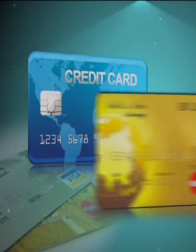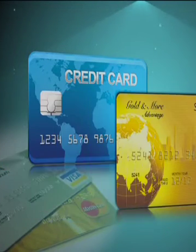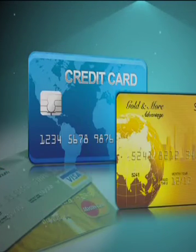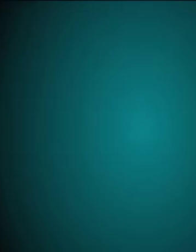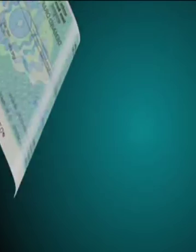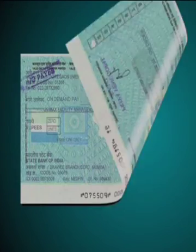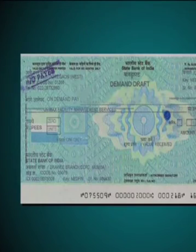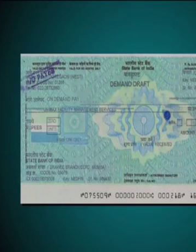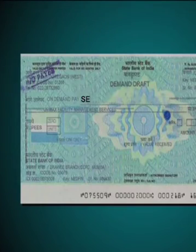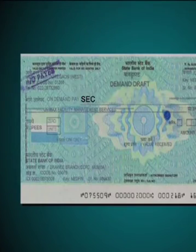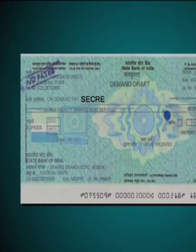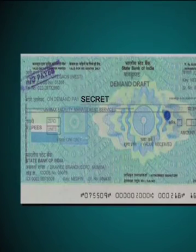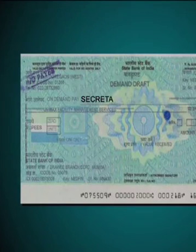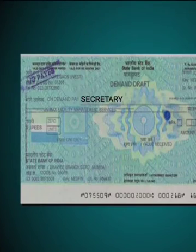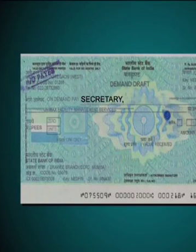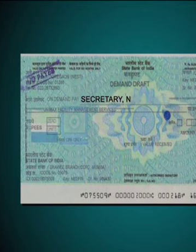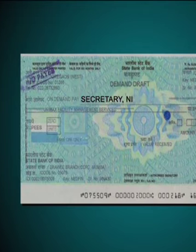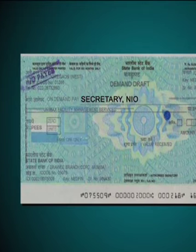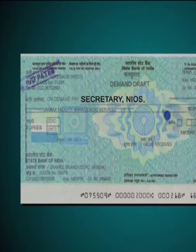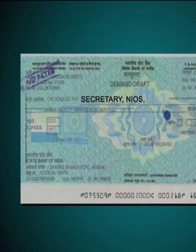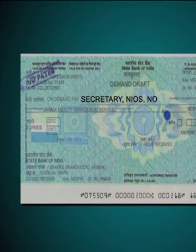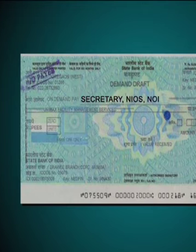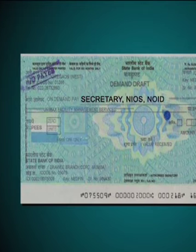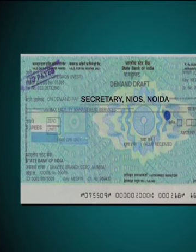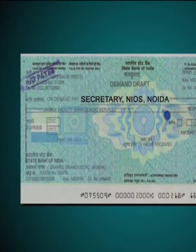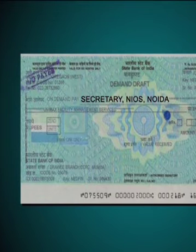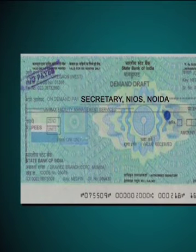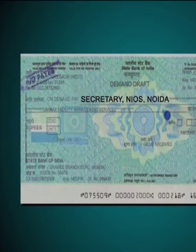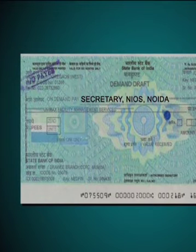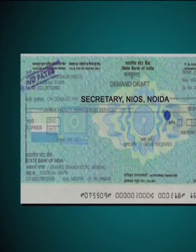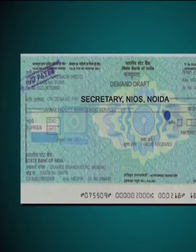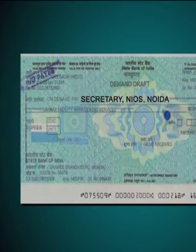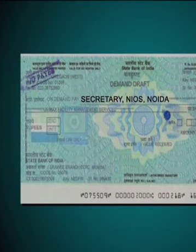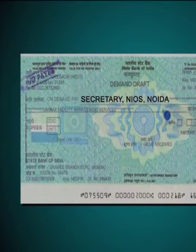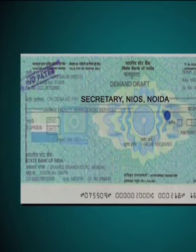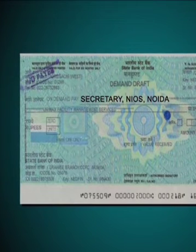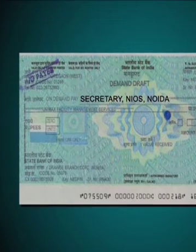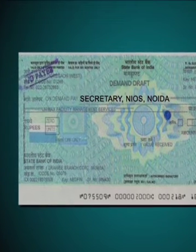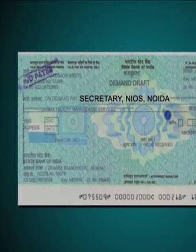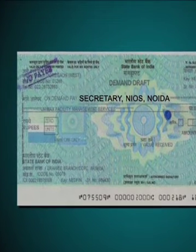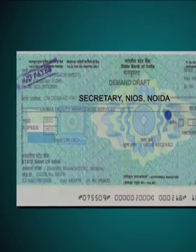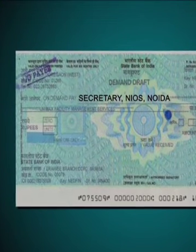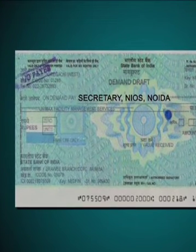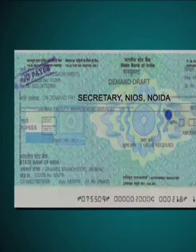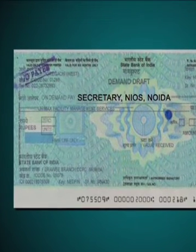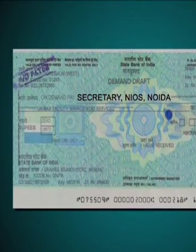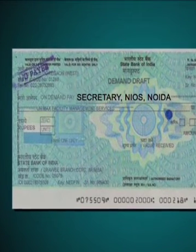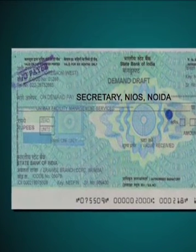द्वारा, राष्ट्रीयकृत बैंक के ड्राफ्ट के माध्यम से, जो कि सचिव NIOS नई दिल्ली या नोएडा के पक्ष